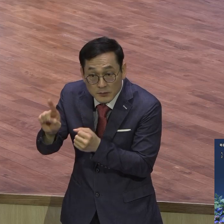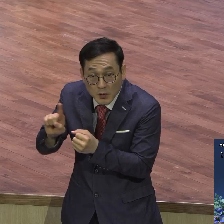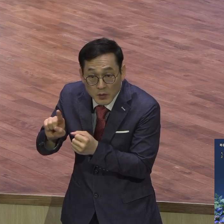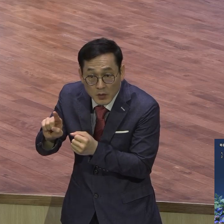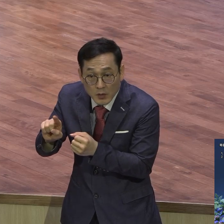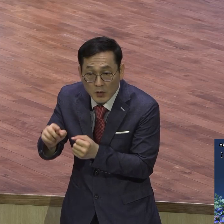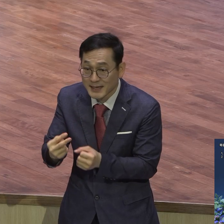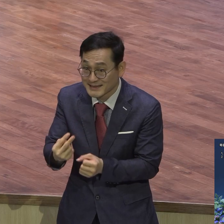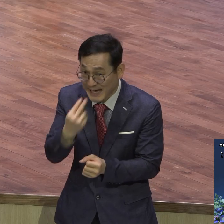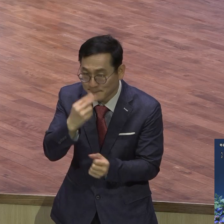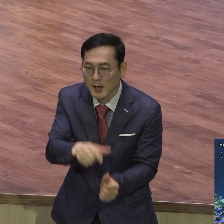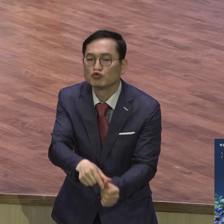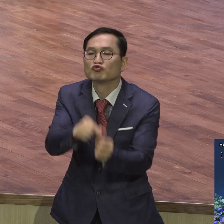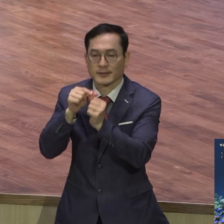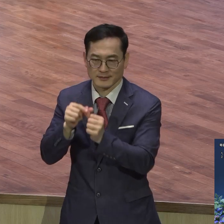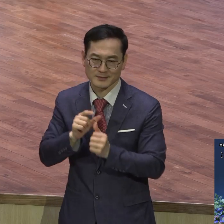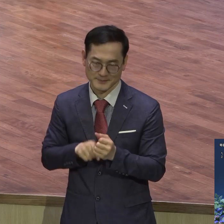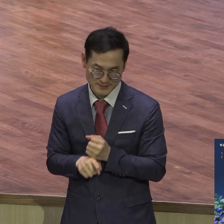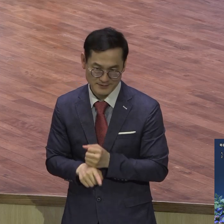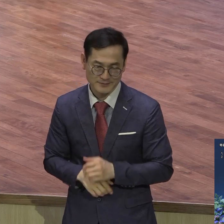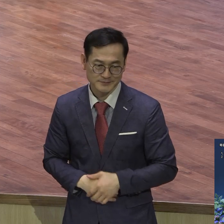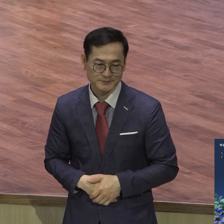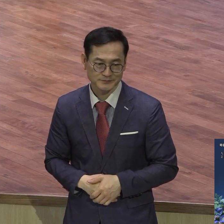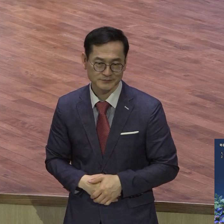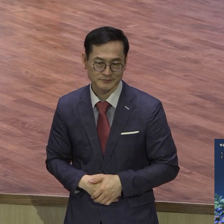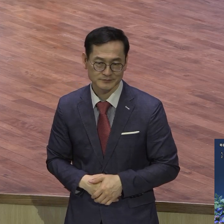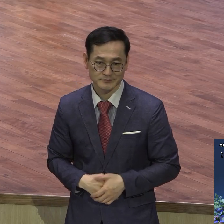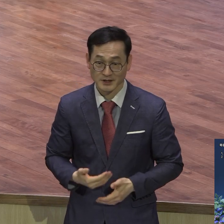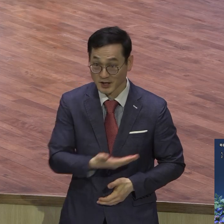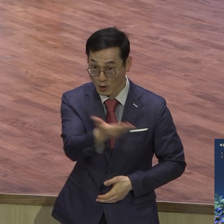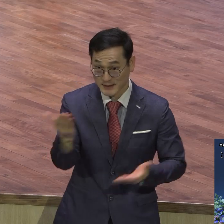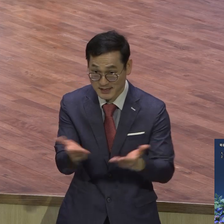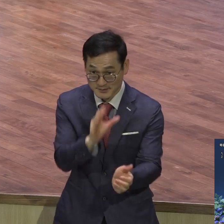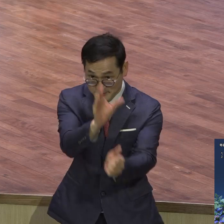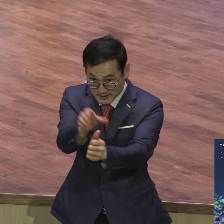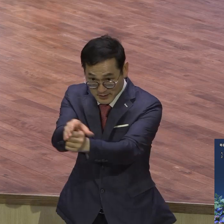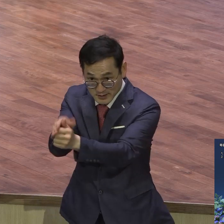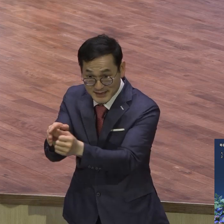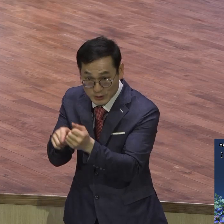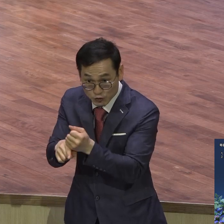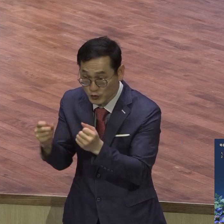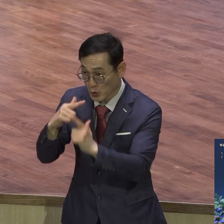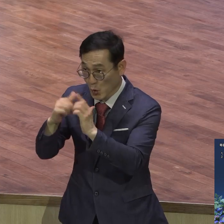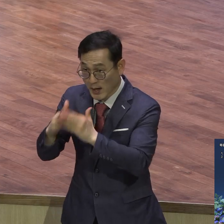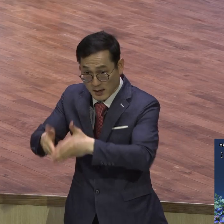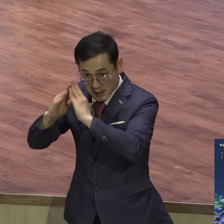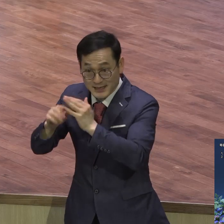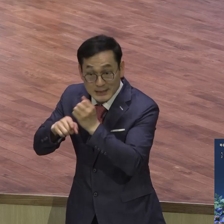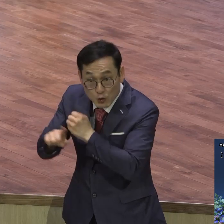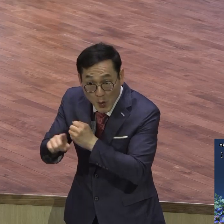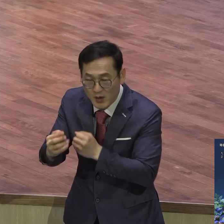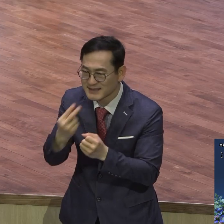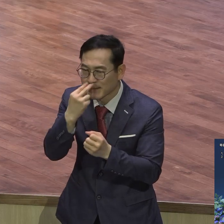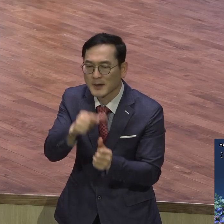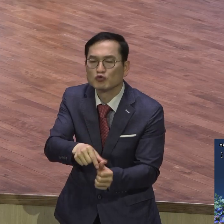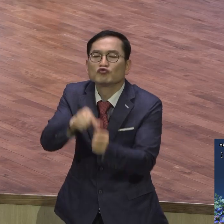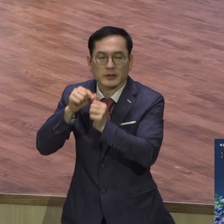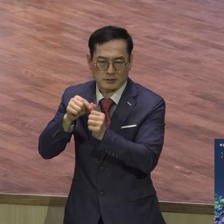생명구원이에요. 여러분의 직분을 왜 주었느냐 교회가 왜 존재하느냐 생명구원이라고 해요.